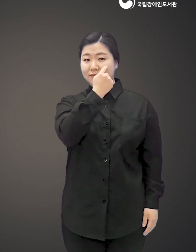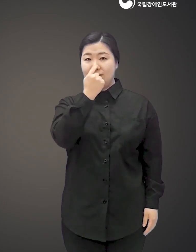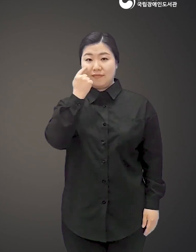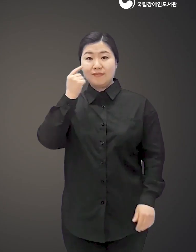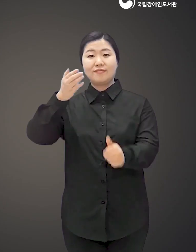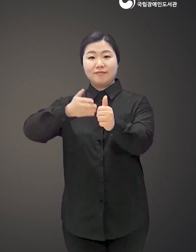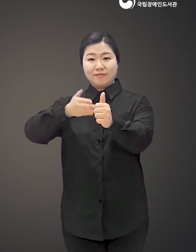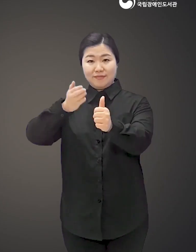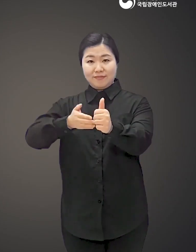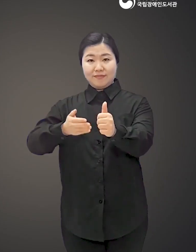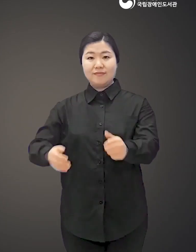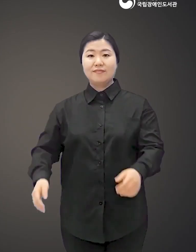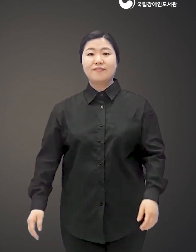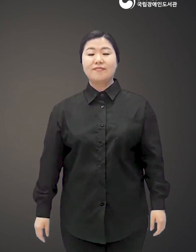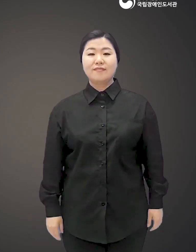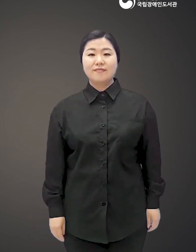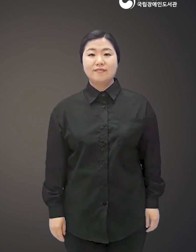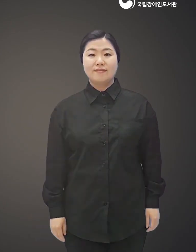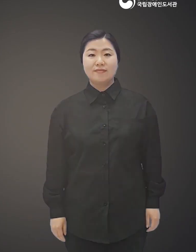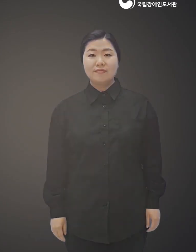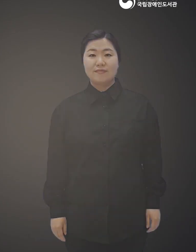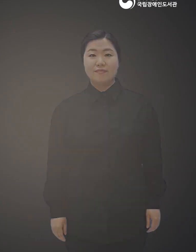출판사 열린 책들.